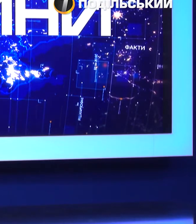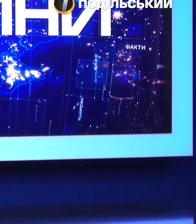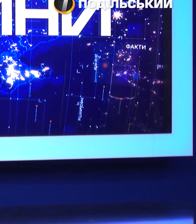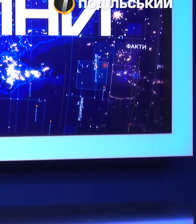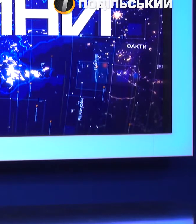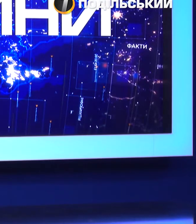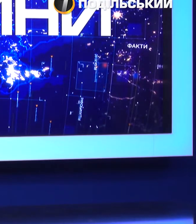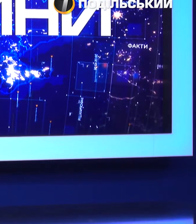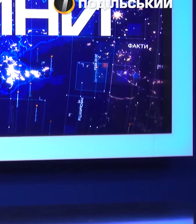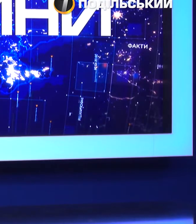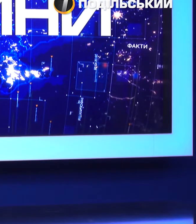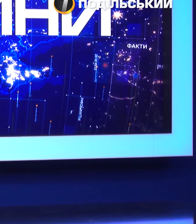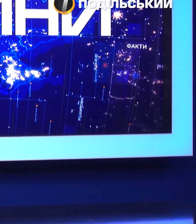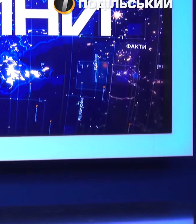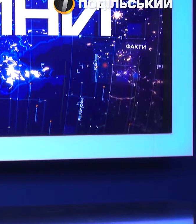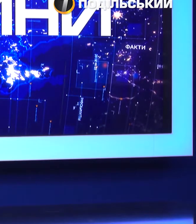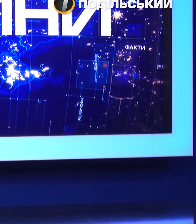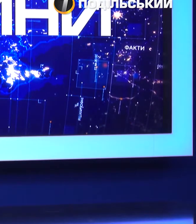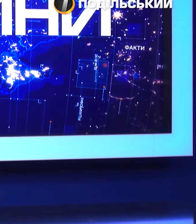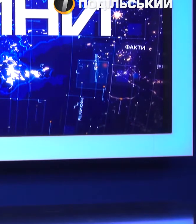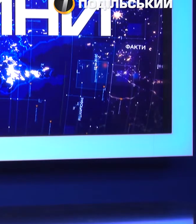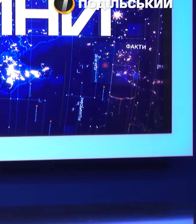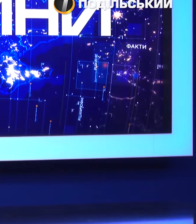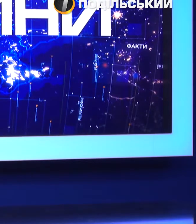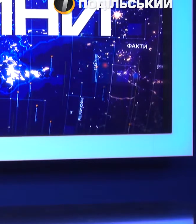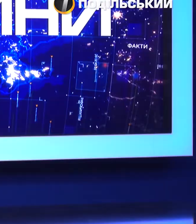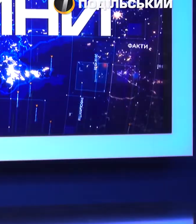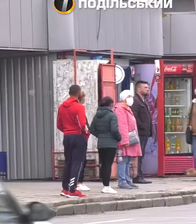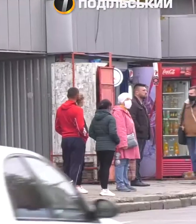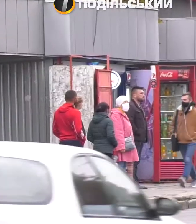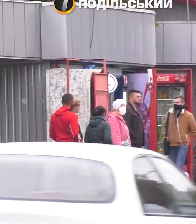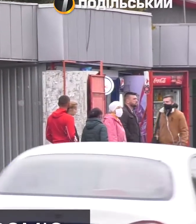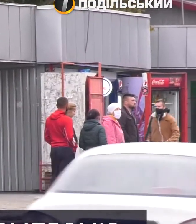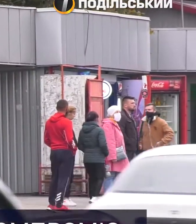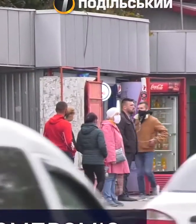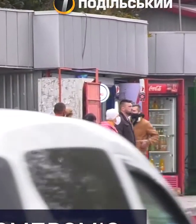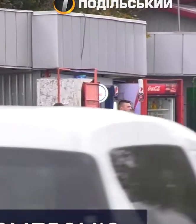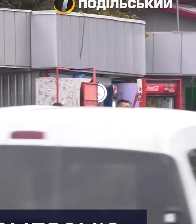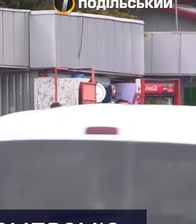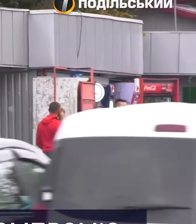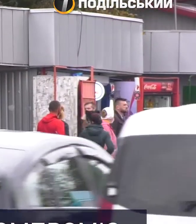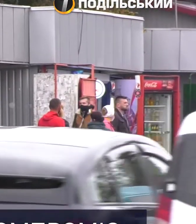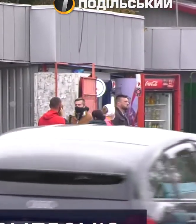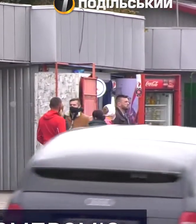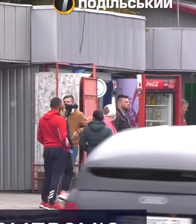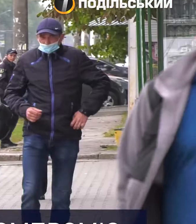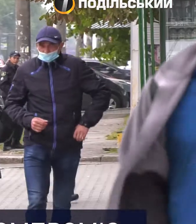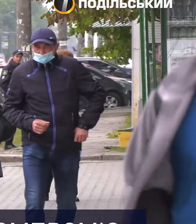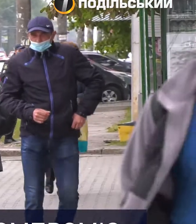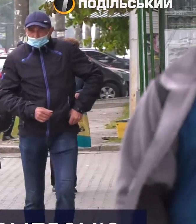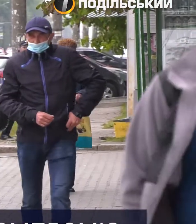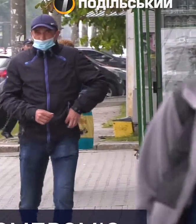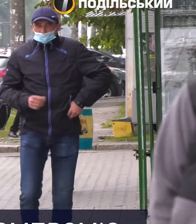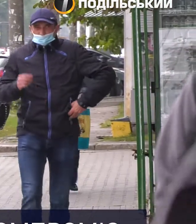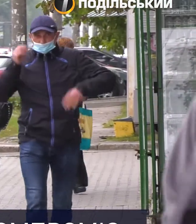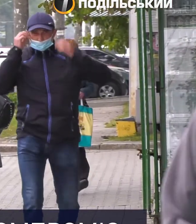червоними. Як коментують непросту ситуацію обласні владці, дізнаєтесь за мить. Червона Хмельниччина. Від початку пандемії в